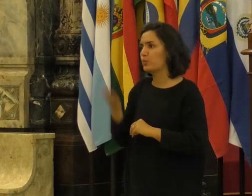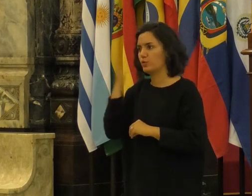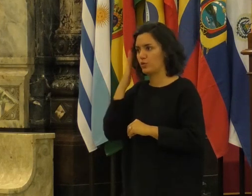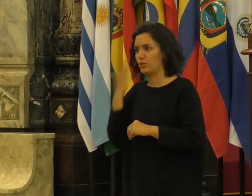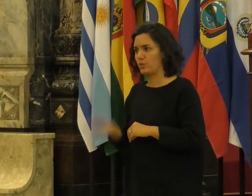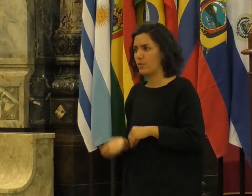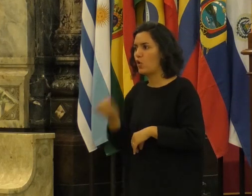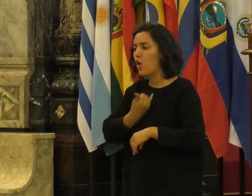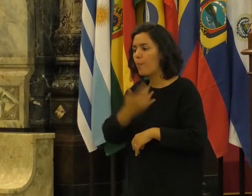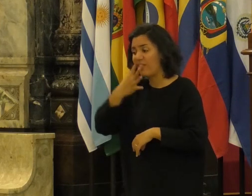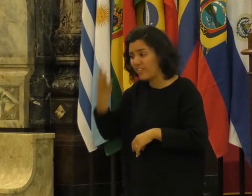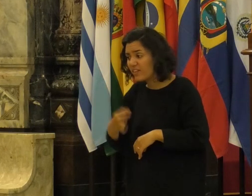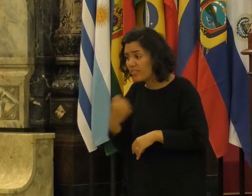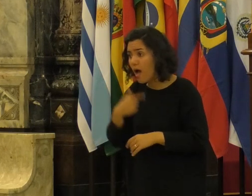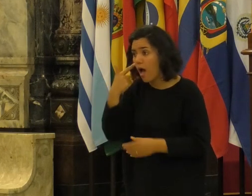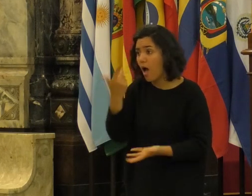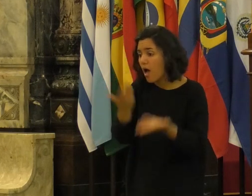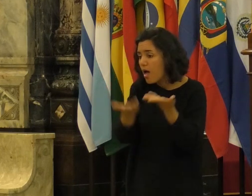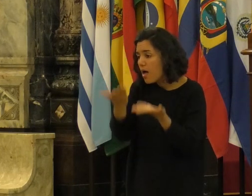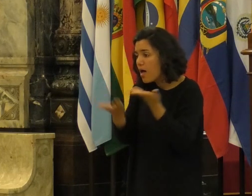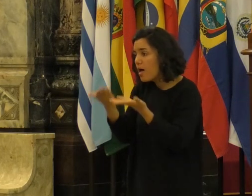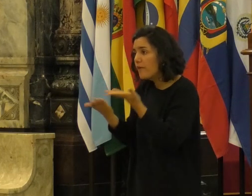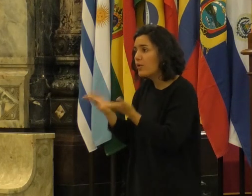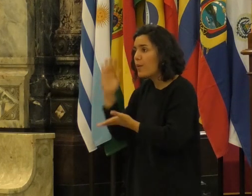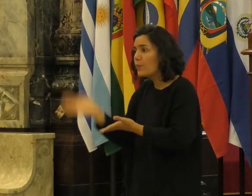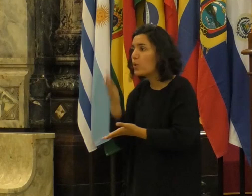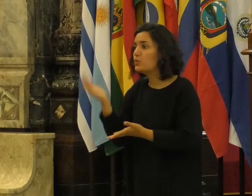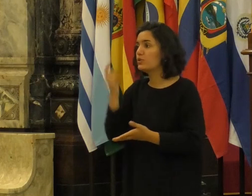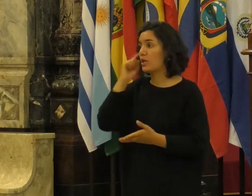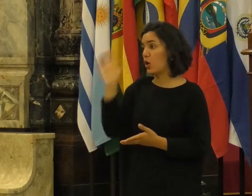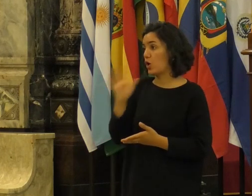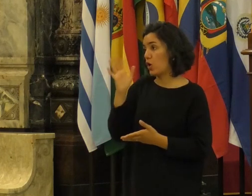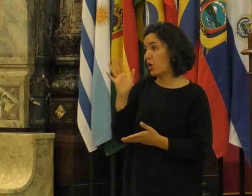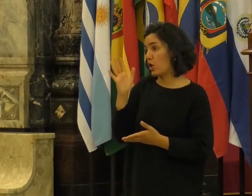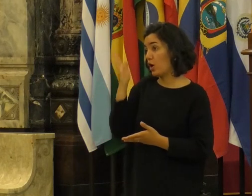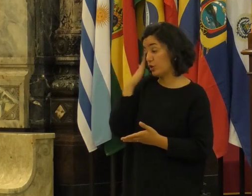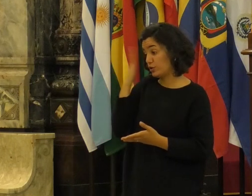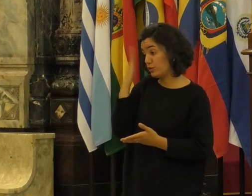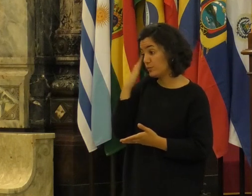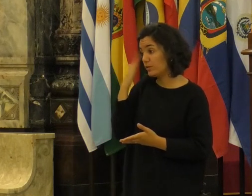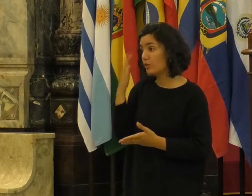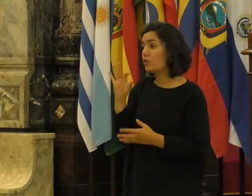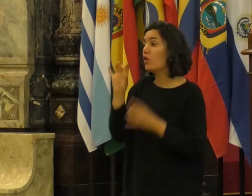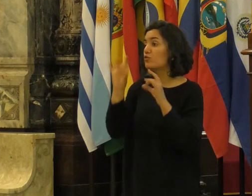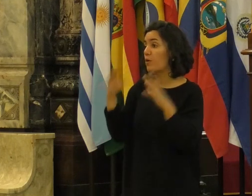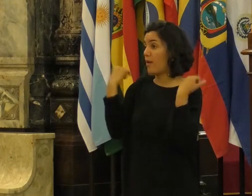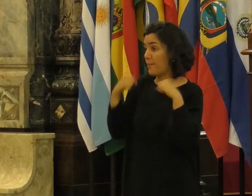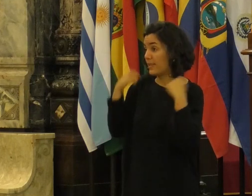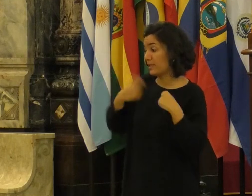realmente evaluando la producción de conocimiento por su introducción en la práctica social?